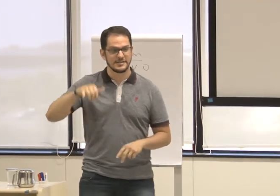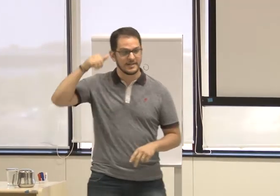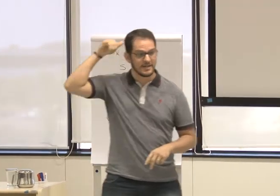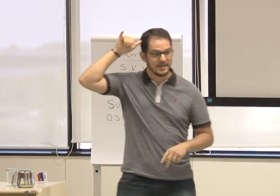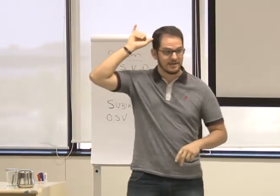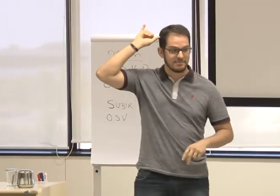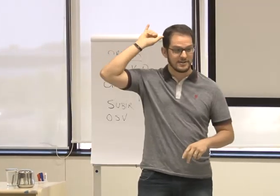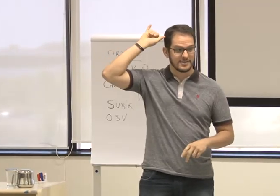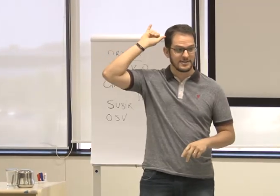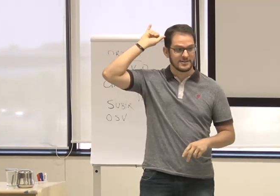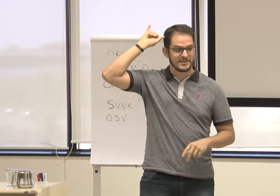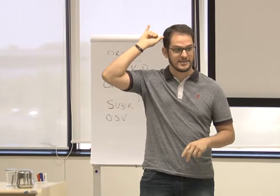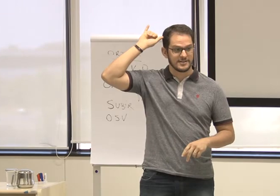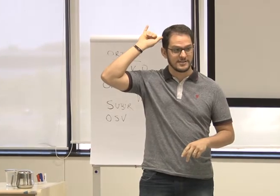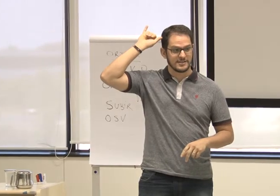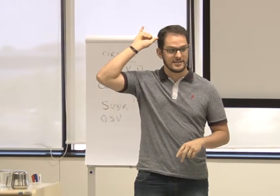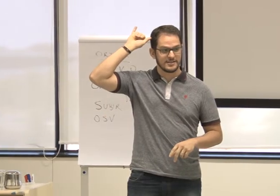Calma, calma.